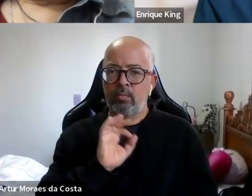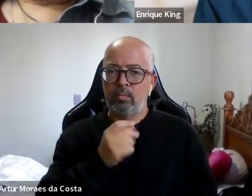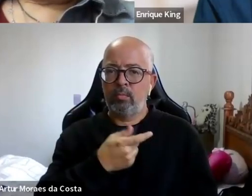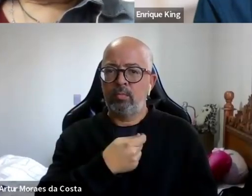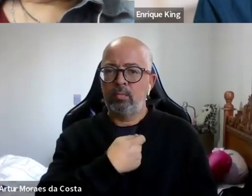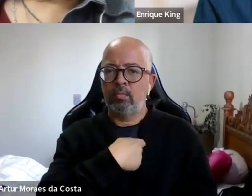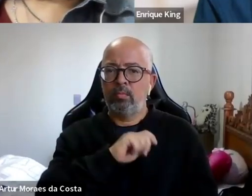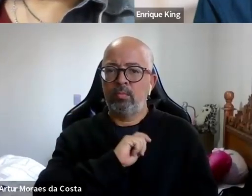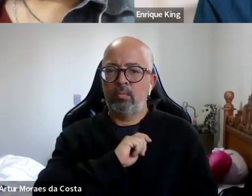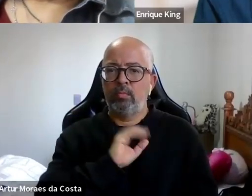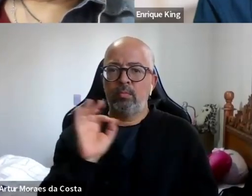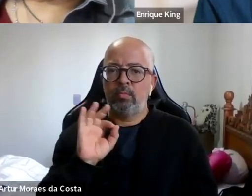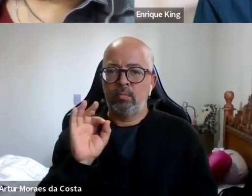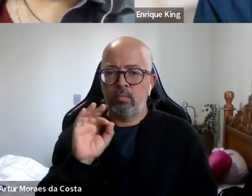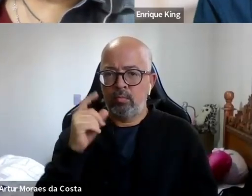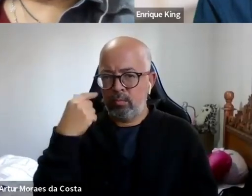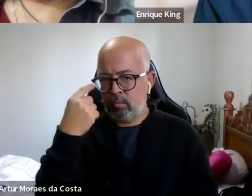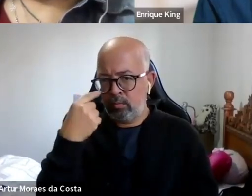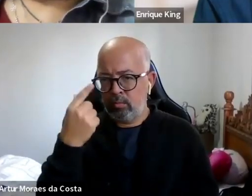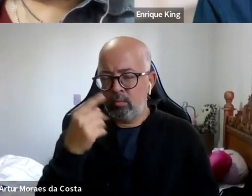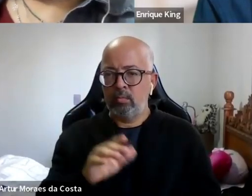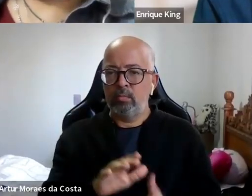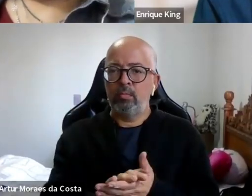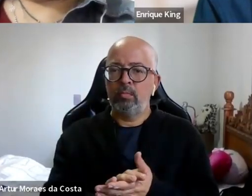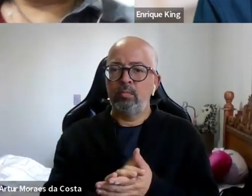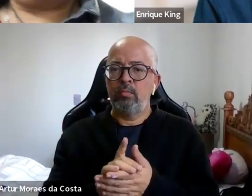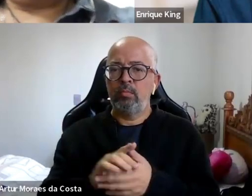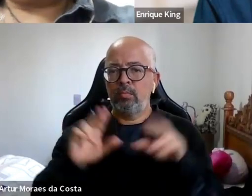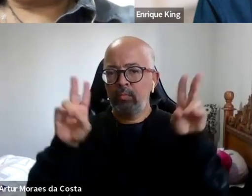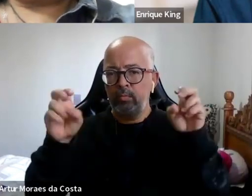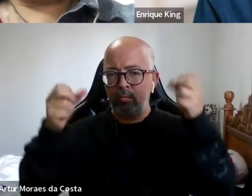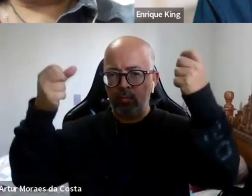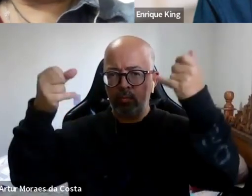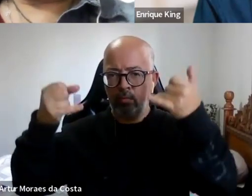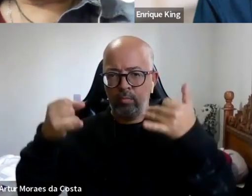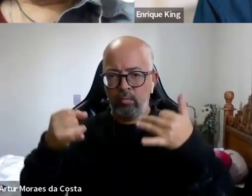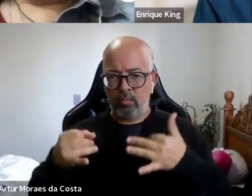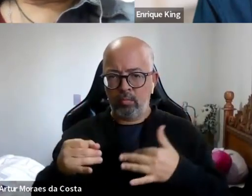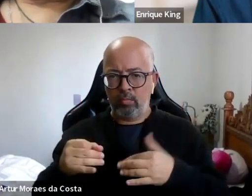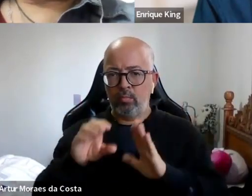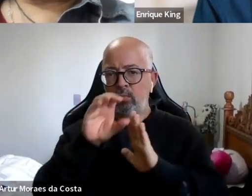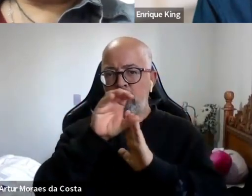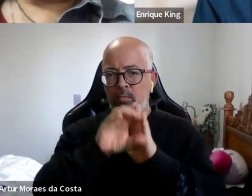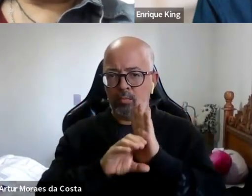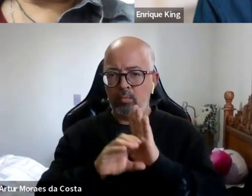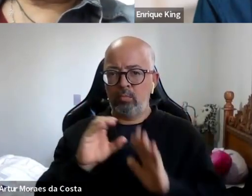ch estaba leyendo tu currículo Sí sí El